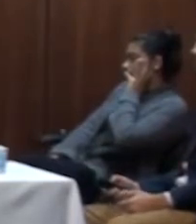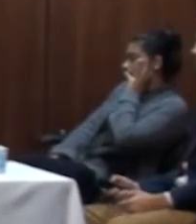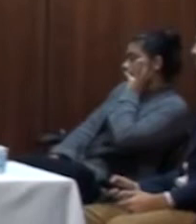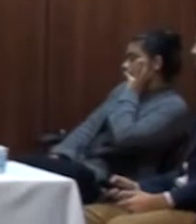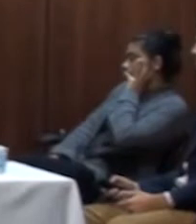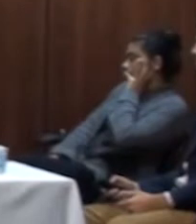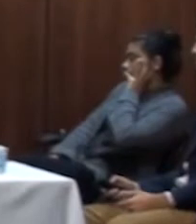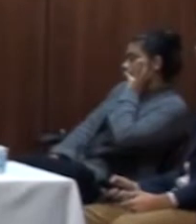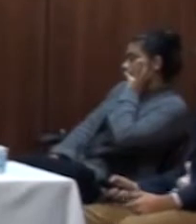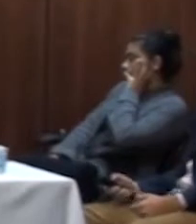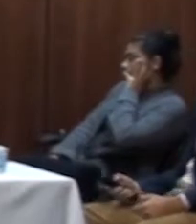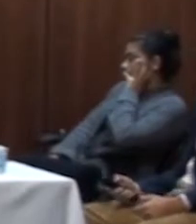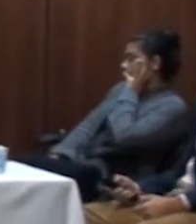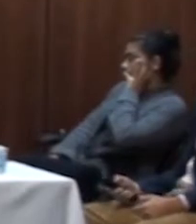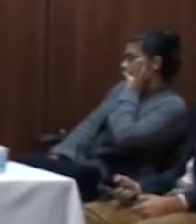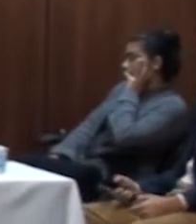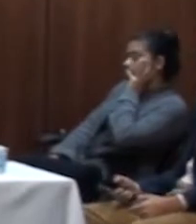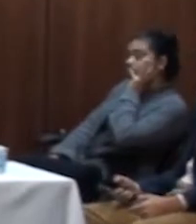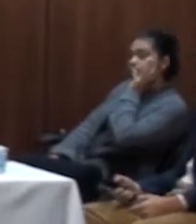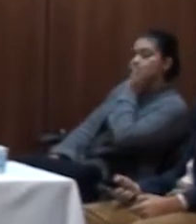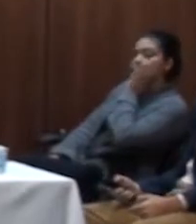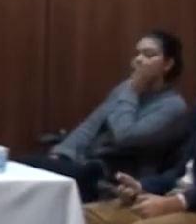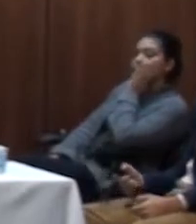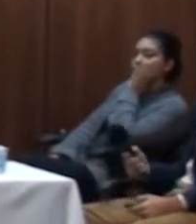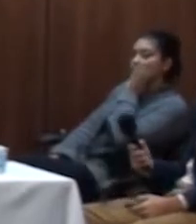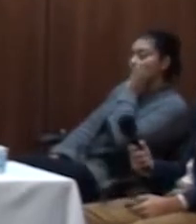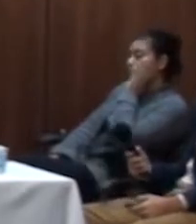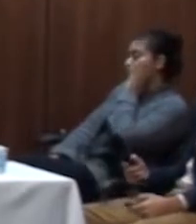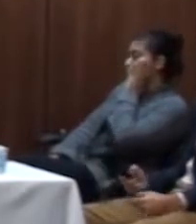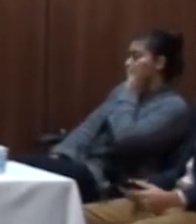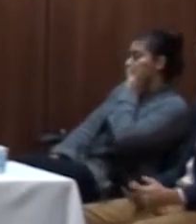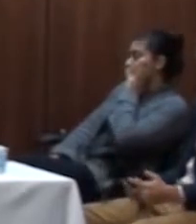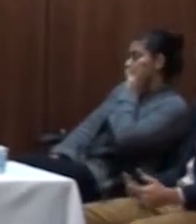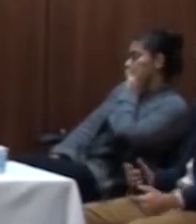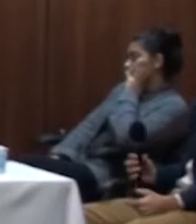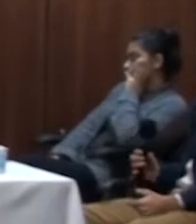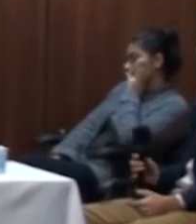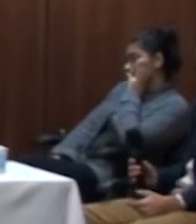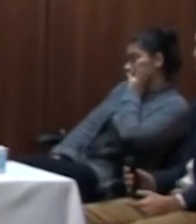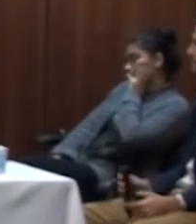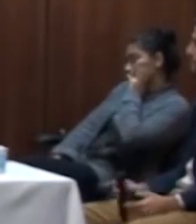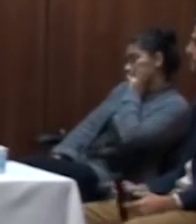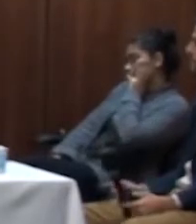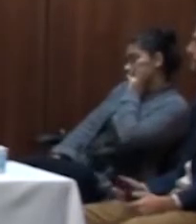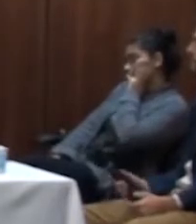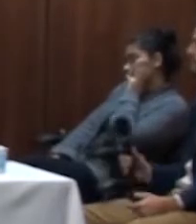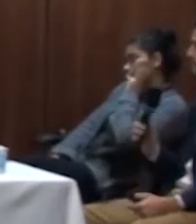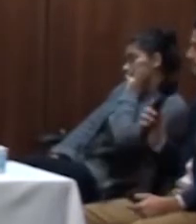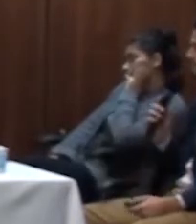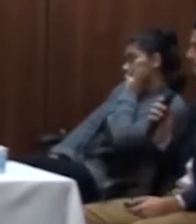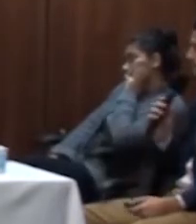transexuais estão mais contempladas nesses procedimentos, né, seguidas dos homens trans